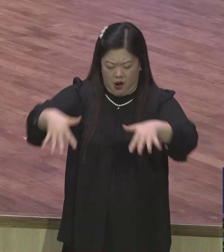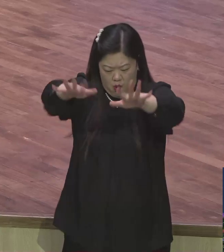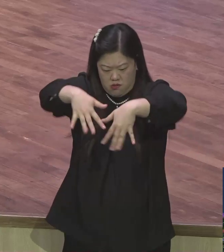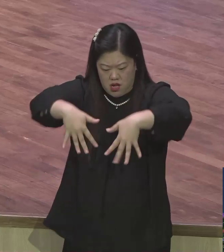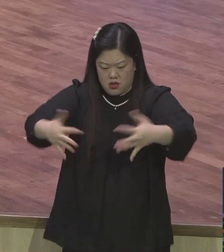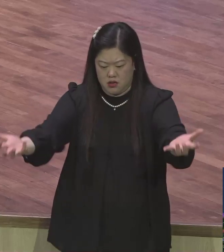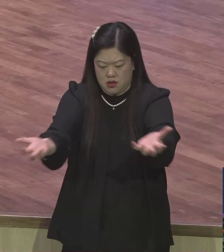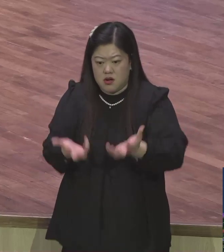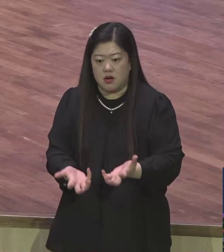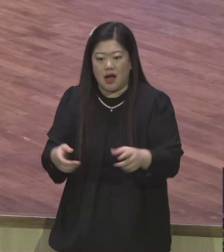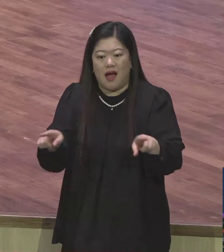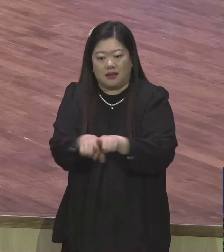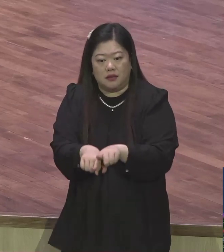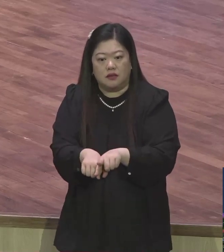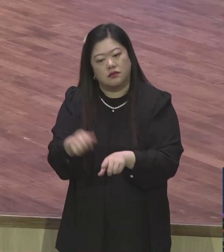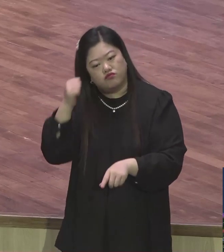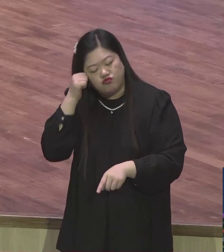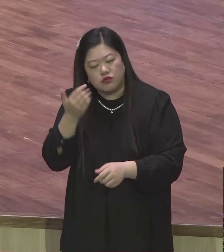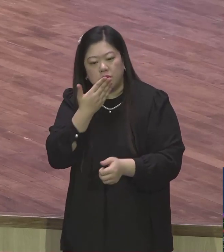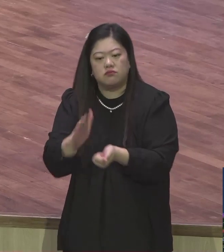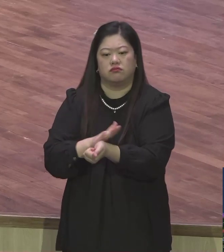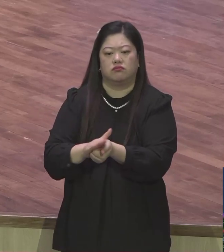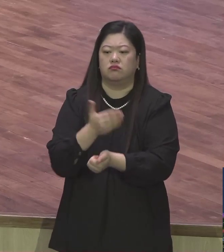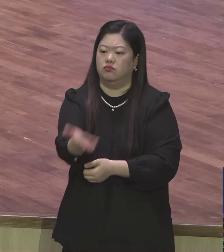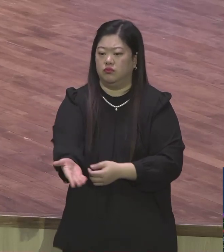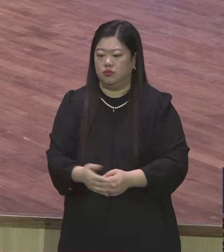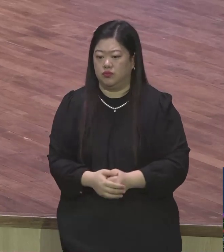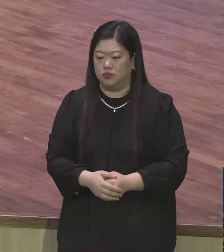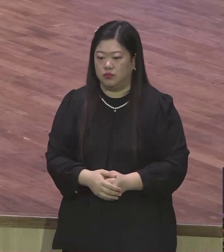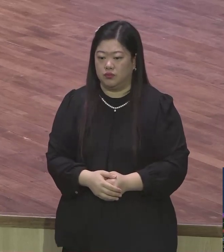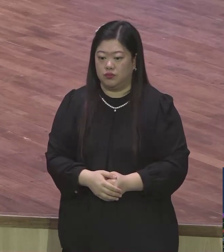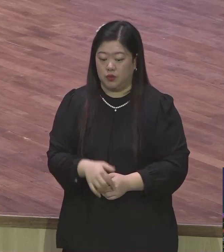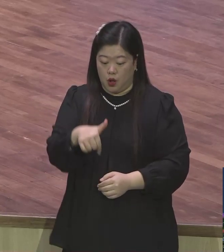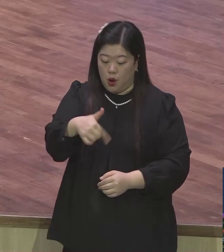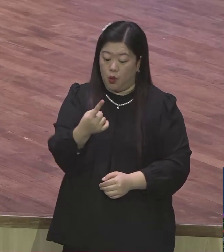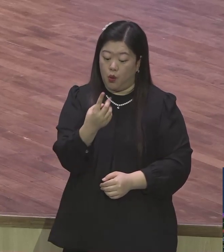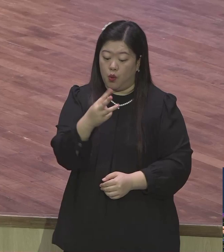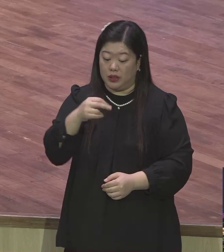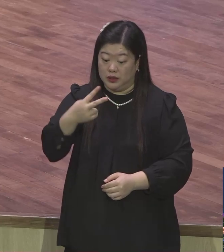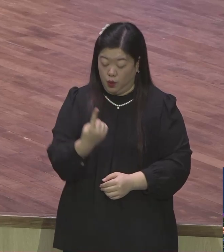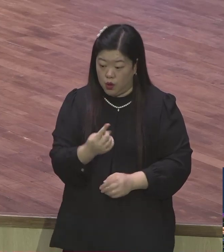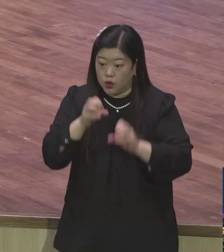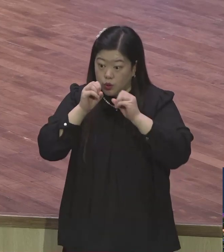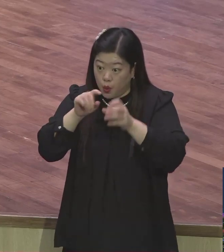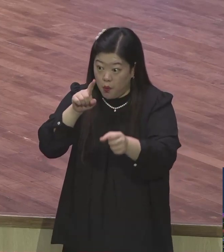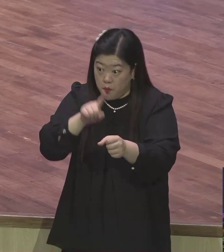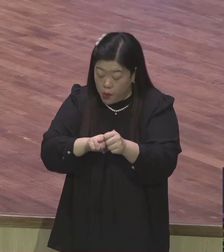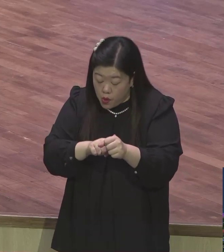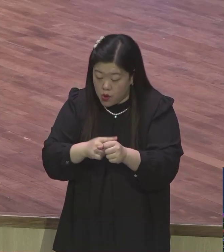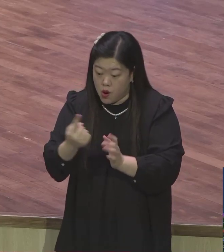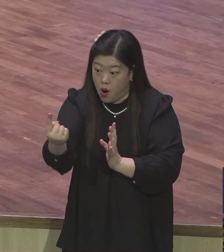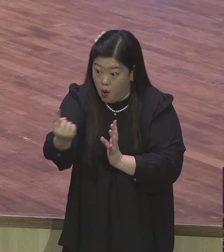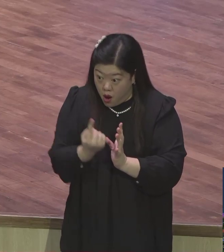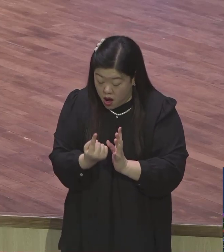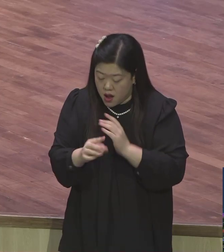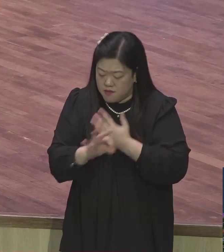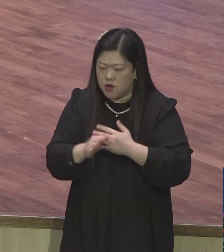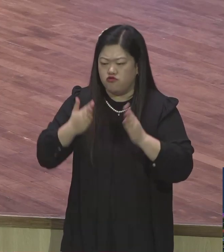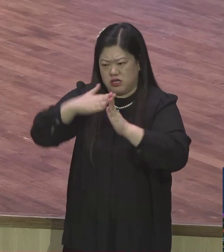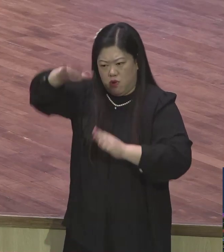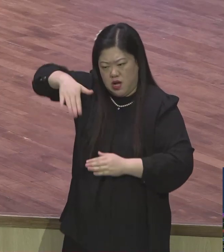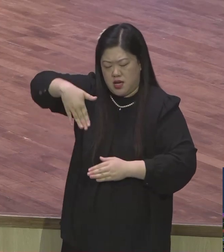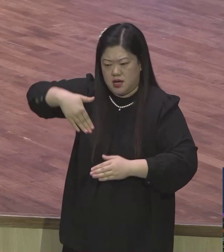교회로 내놓고 고린도에 방문하는 모든 전도자들의 식수까지 다 제공을 그렇게